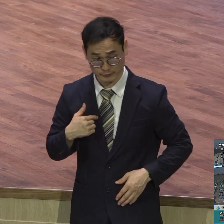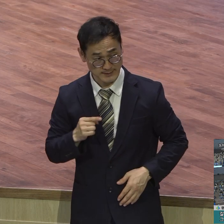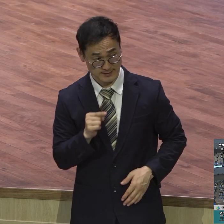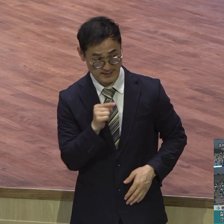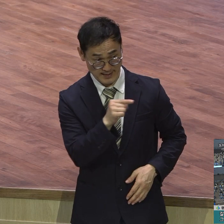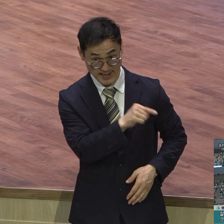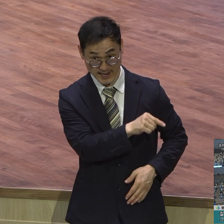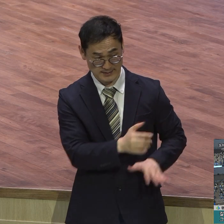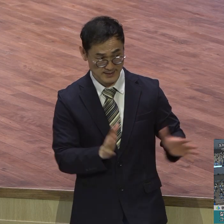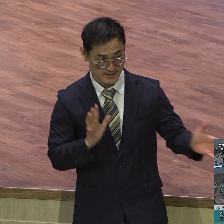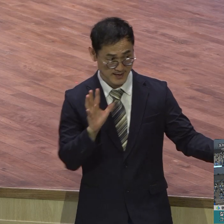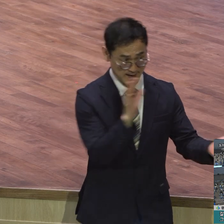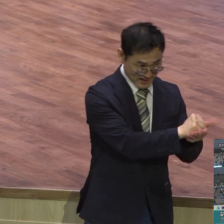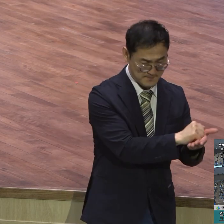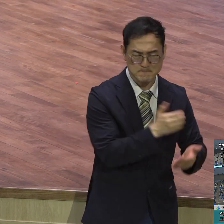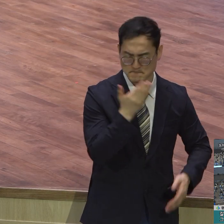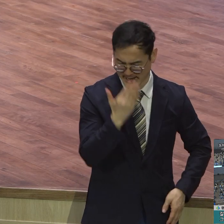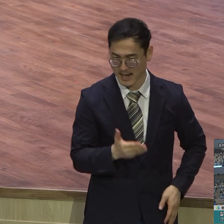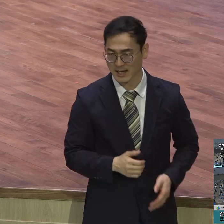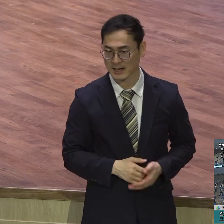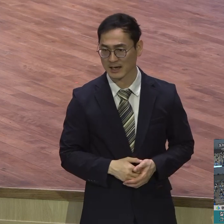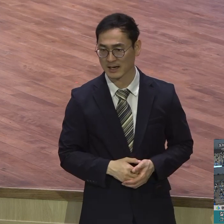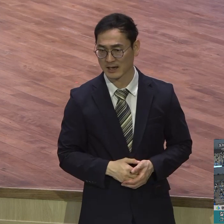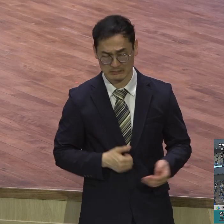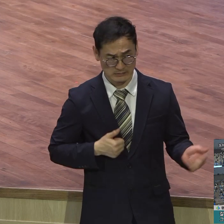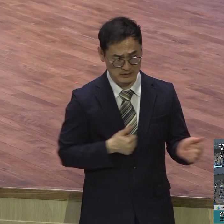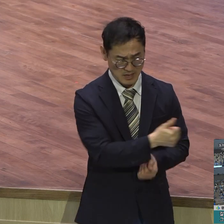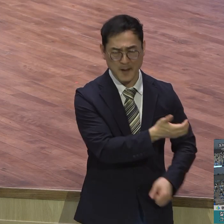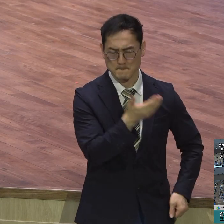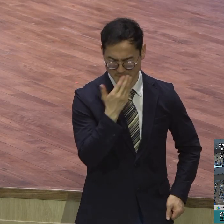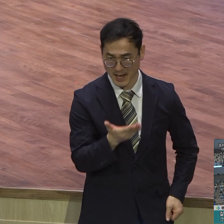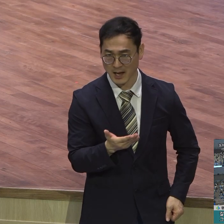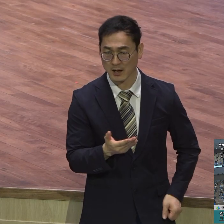그 땅을 차지하자 능히 이기리라 하나